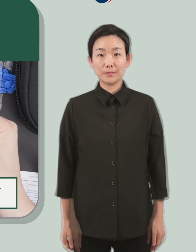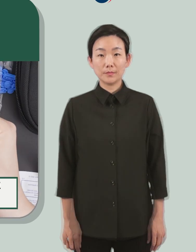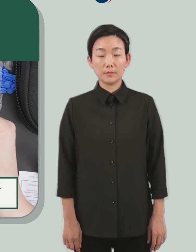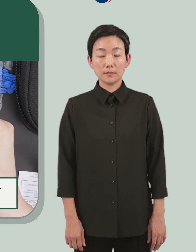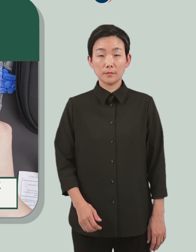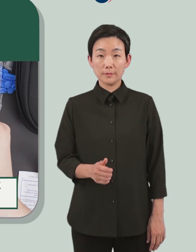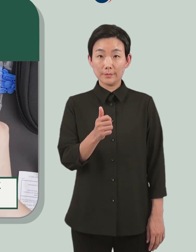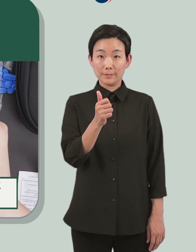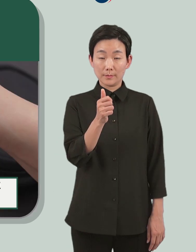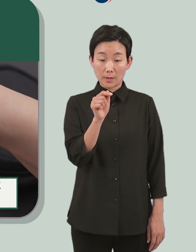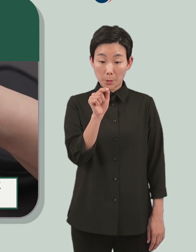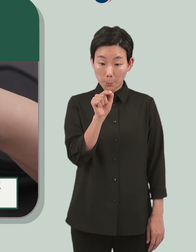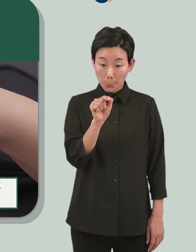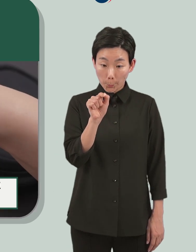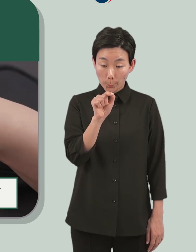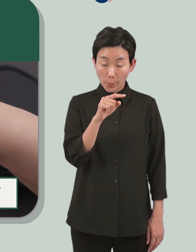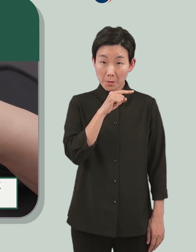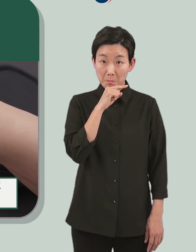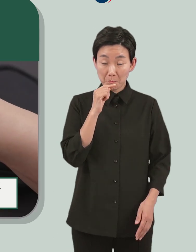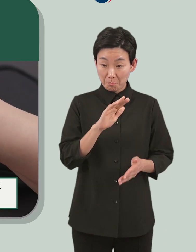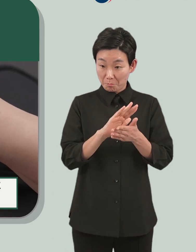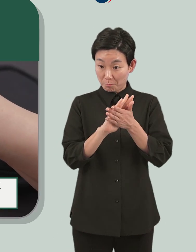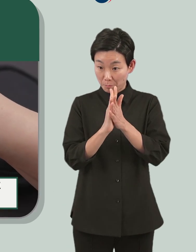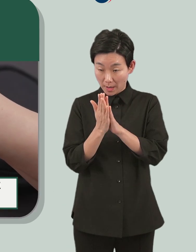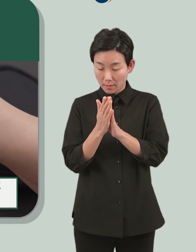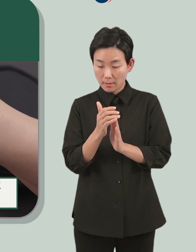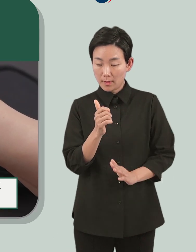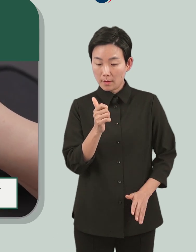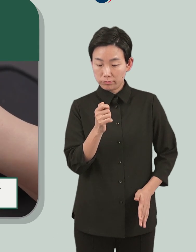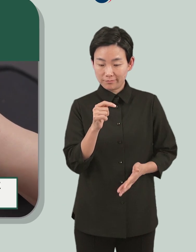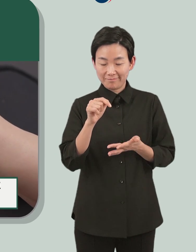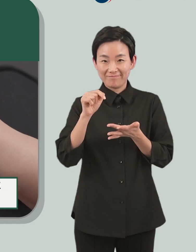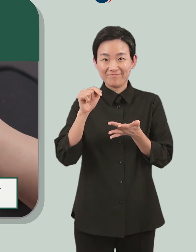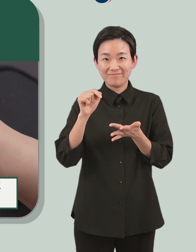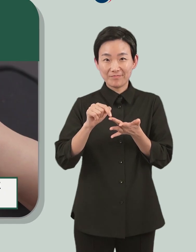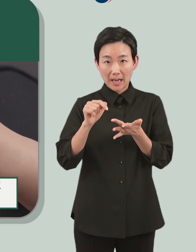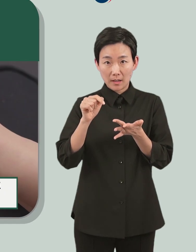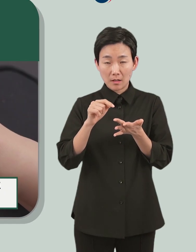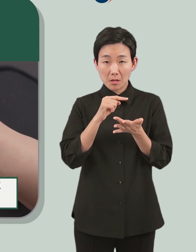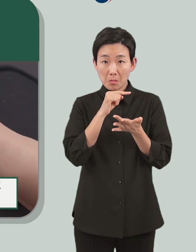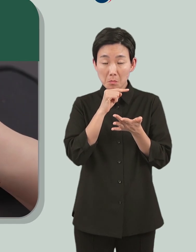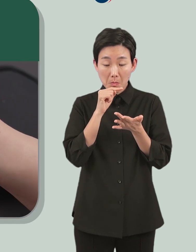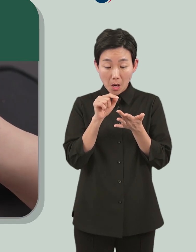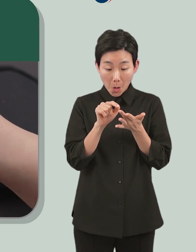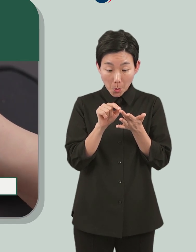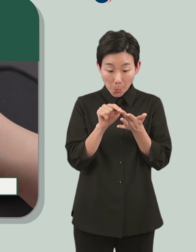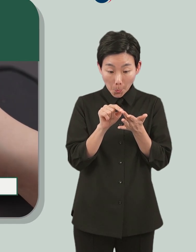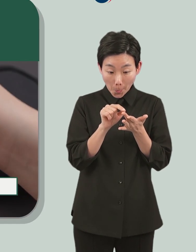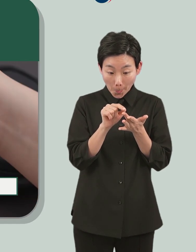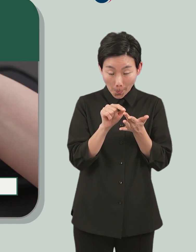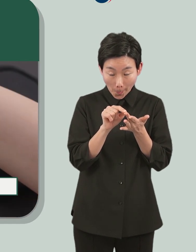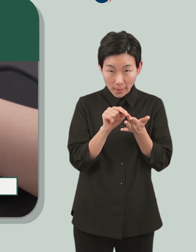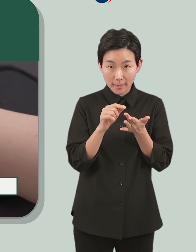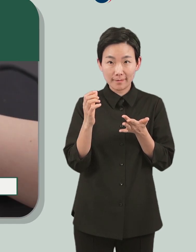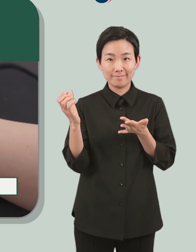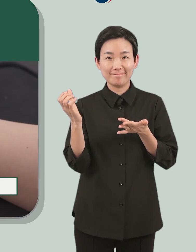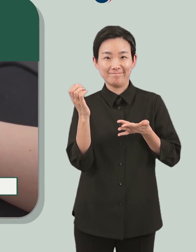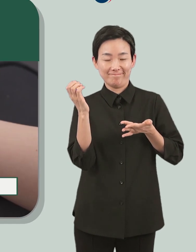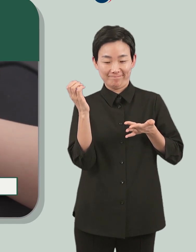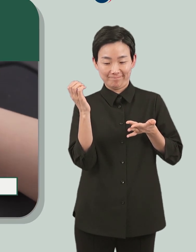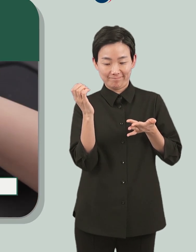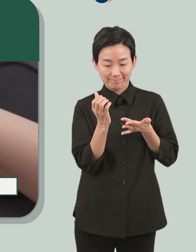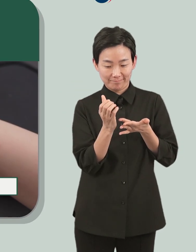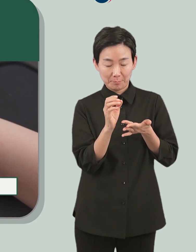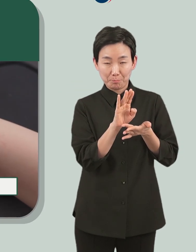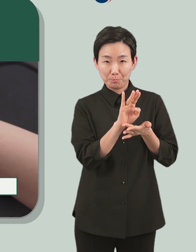체혈 부위에 장전이 완료된 체혈기를 접촉한 후 방출 버튼을 눌러 체혈합니다. 체혈 부위에 혈액이 맺히면